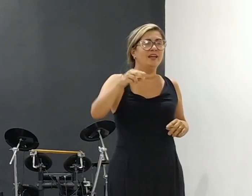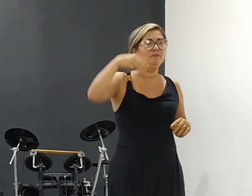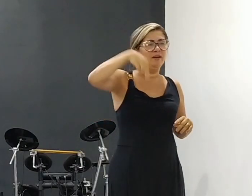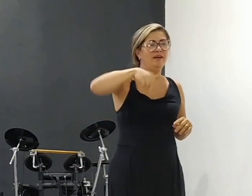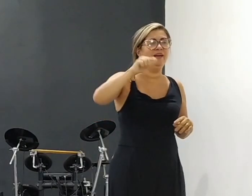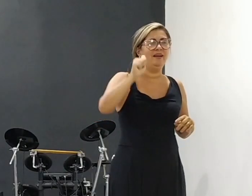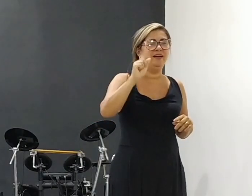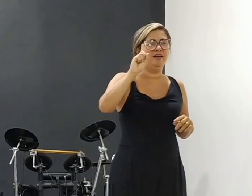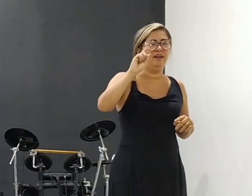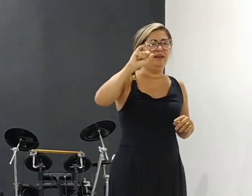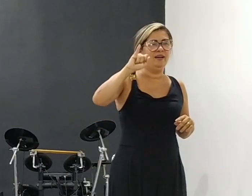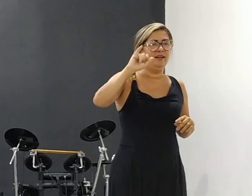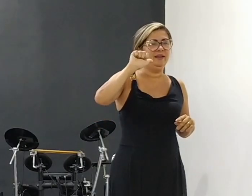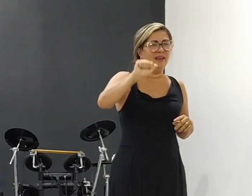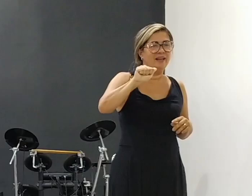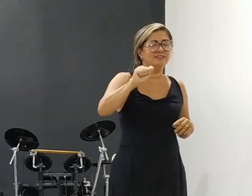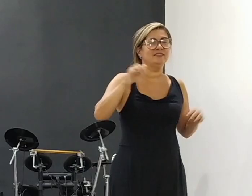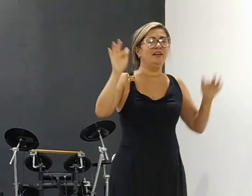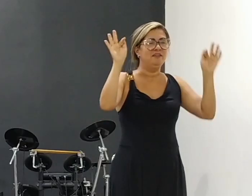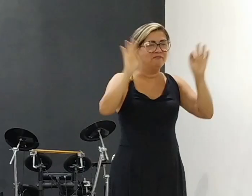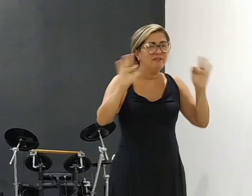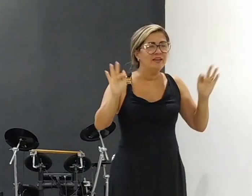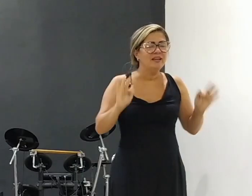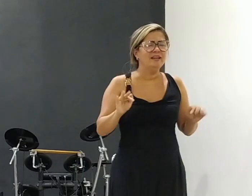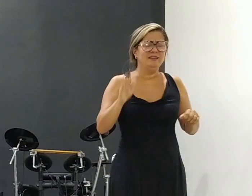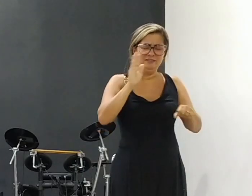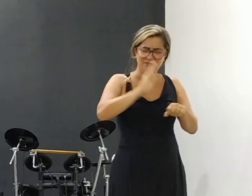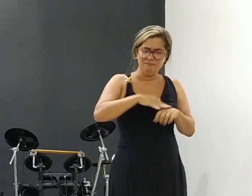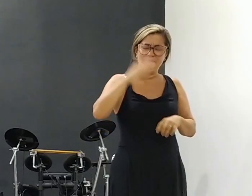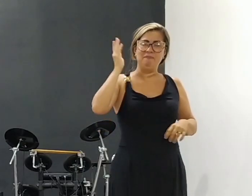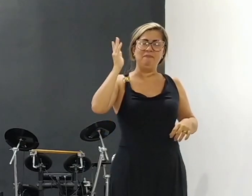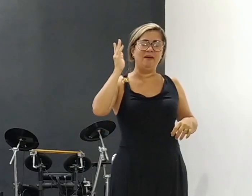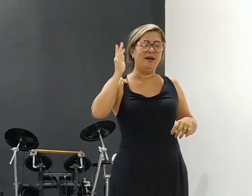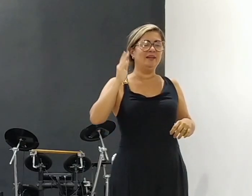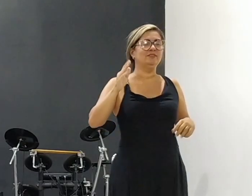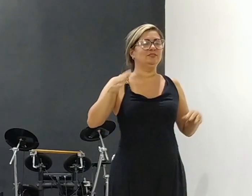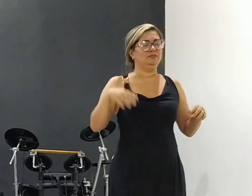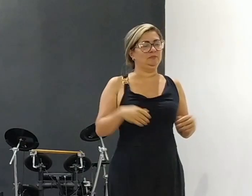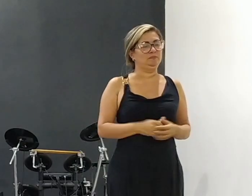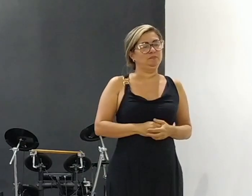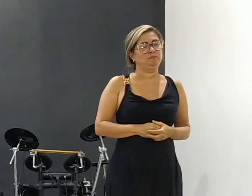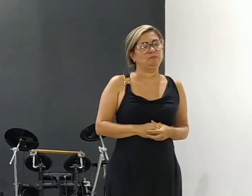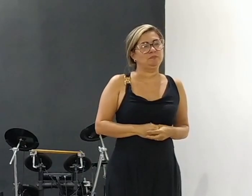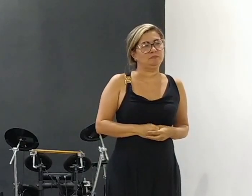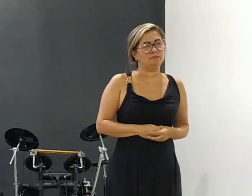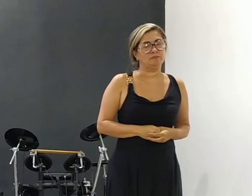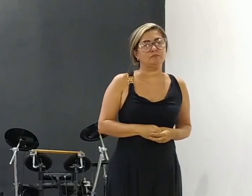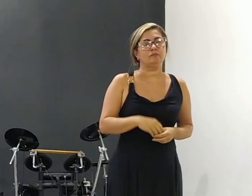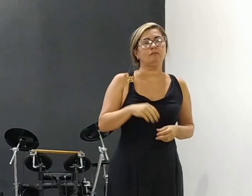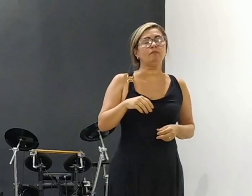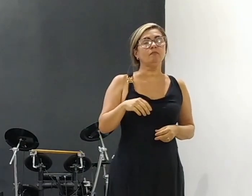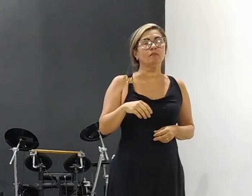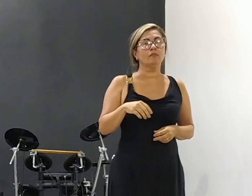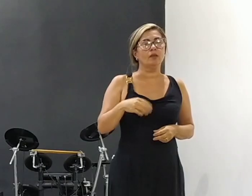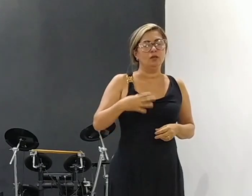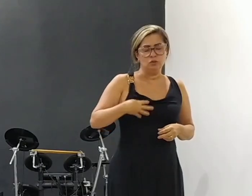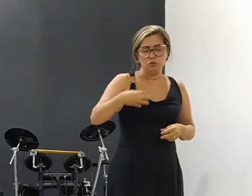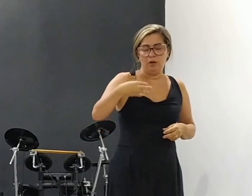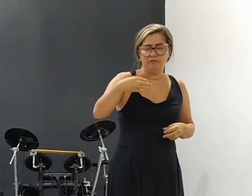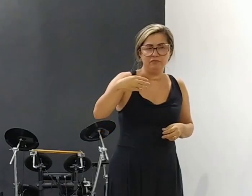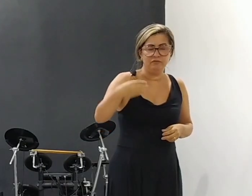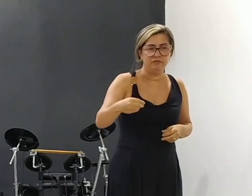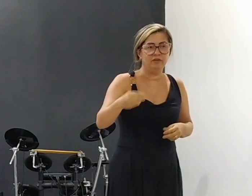feliz demais com os irmãos que nos alegram nessa noite, né? A sua filha com o